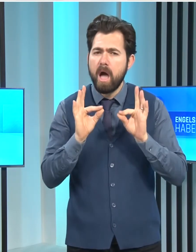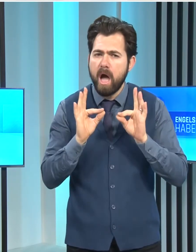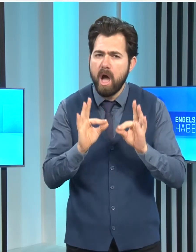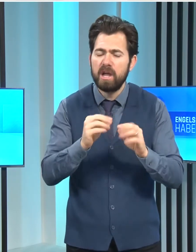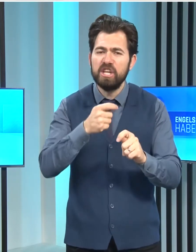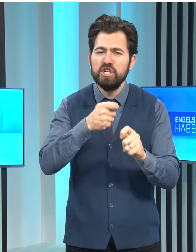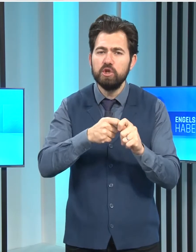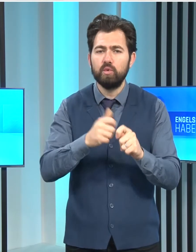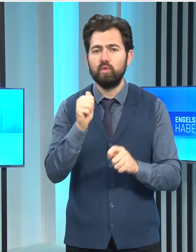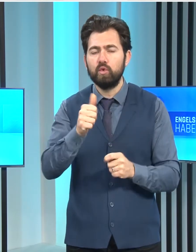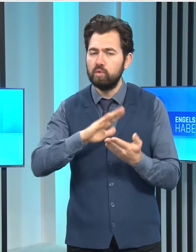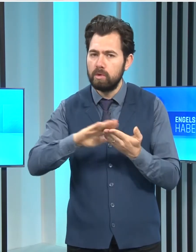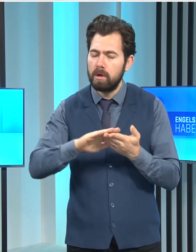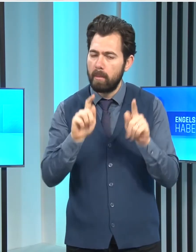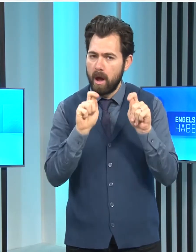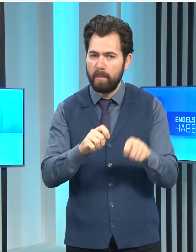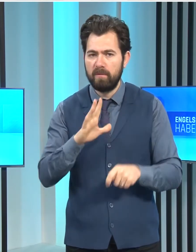günü düzenlenebilecek.